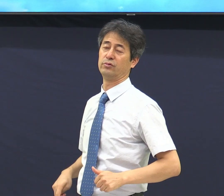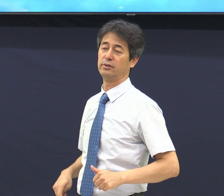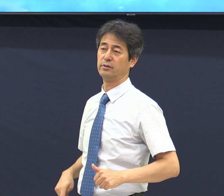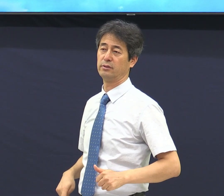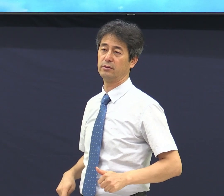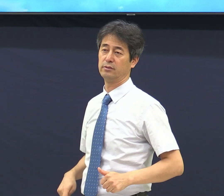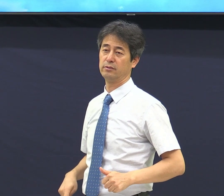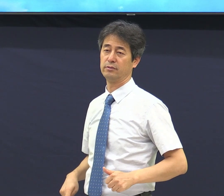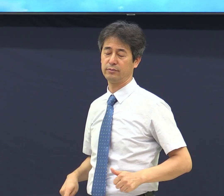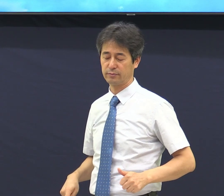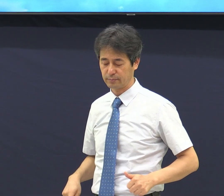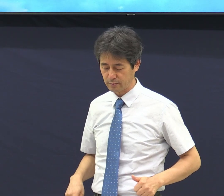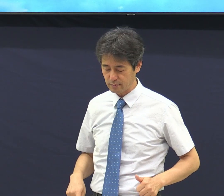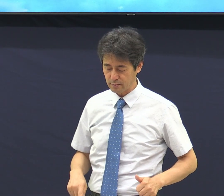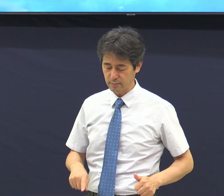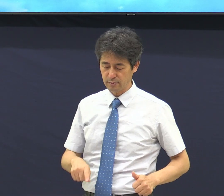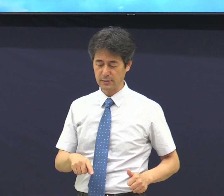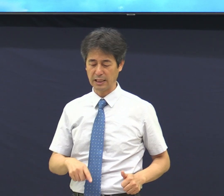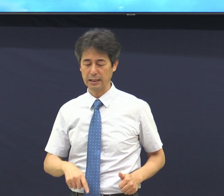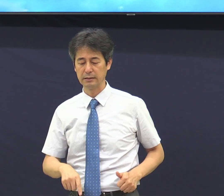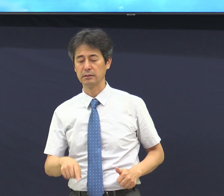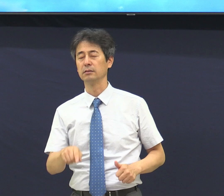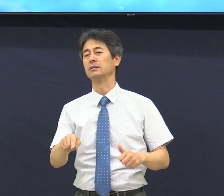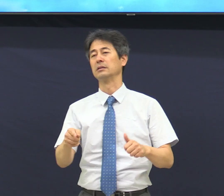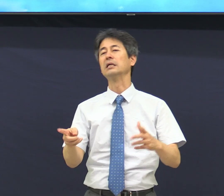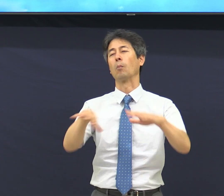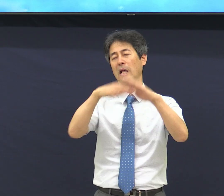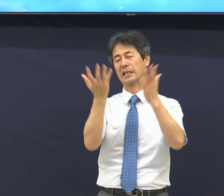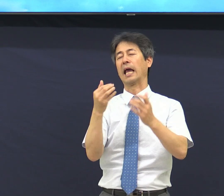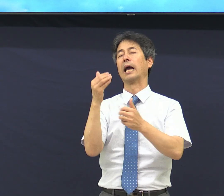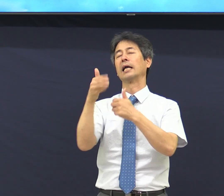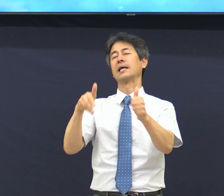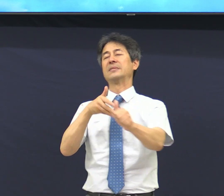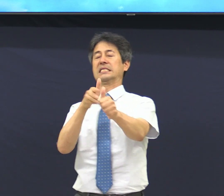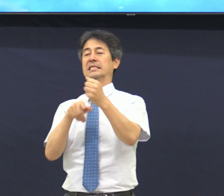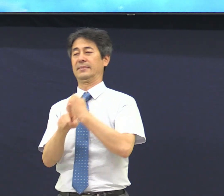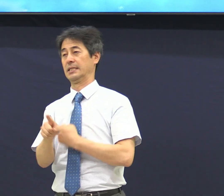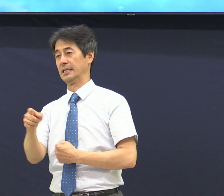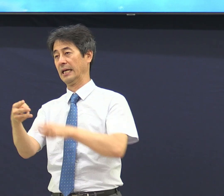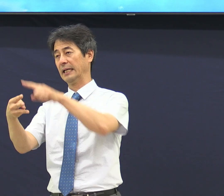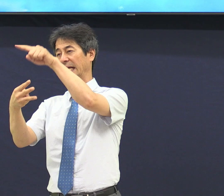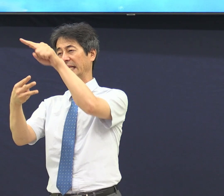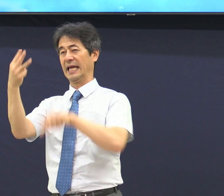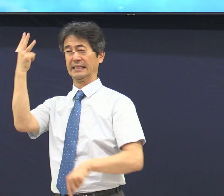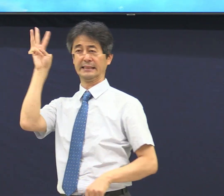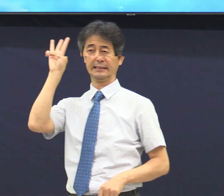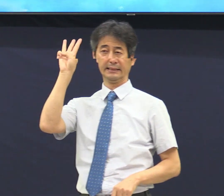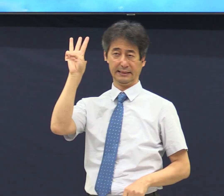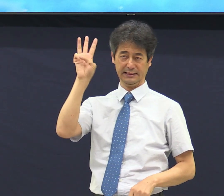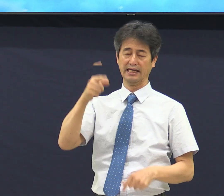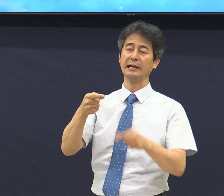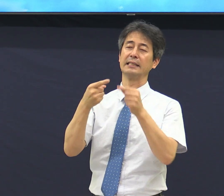백성들을 구원하고자 한 계획하심이었습니다. 그 모든 것이 하나님의 섭리라는